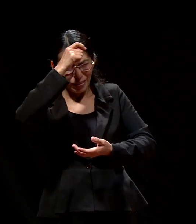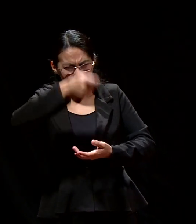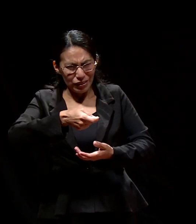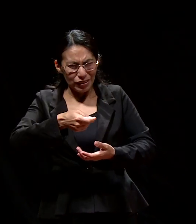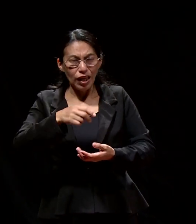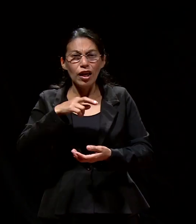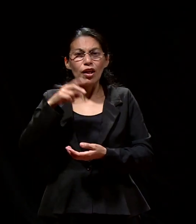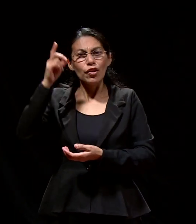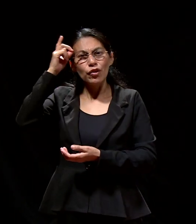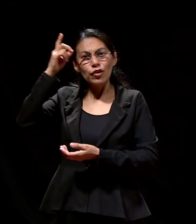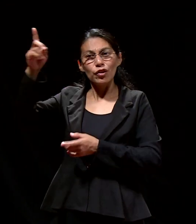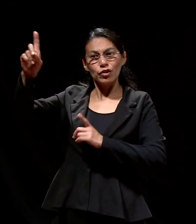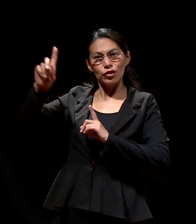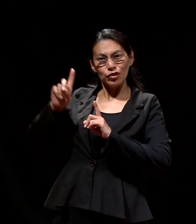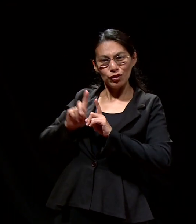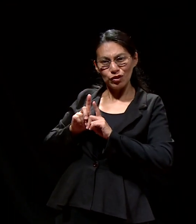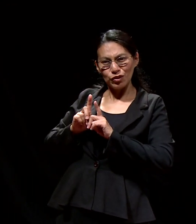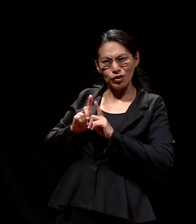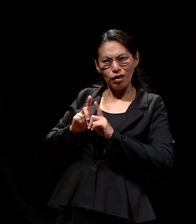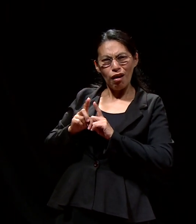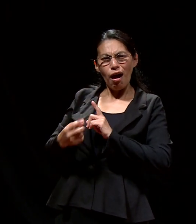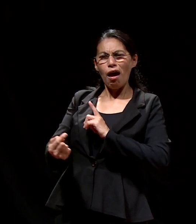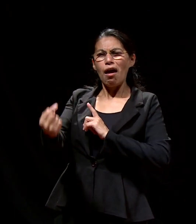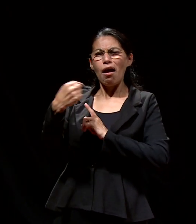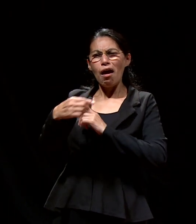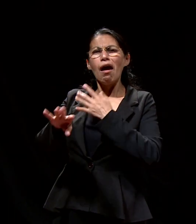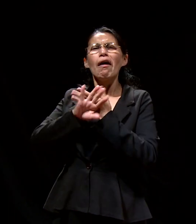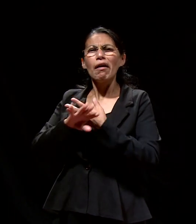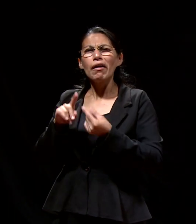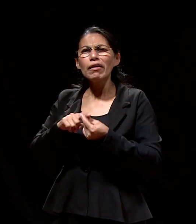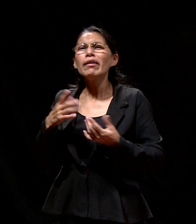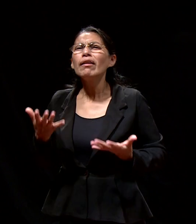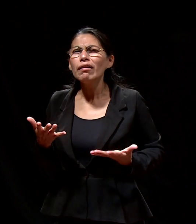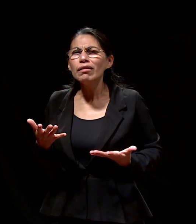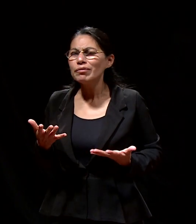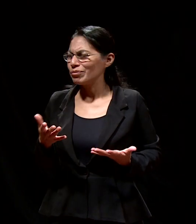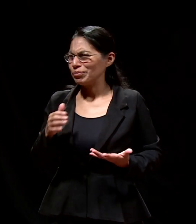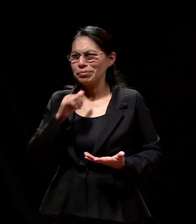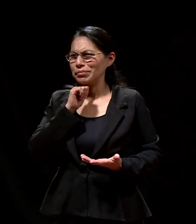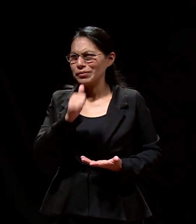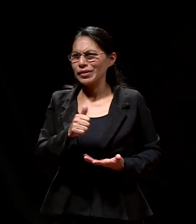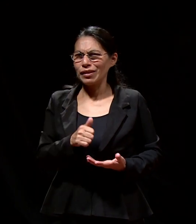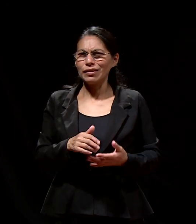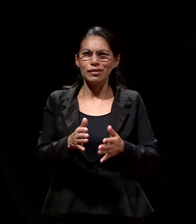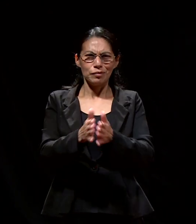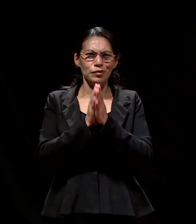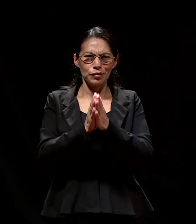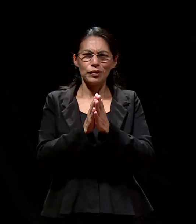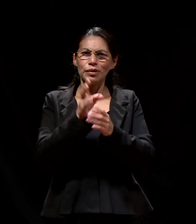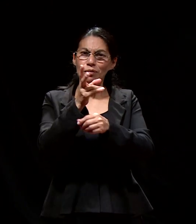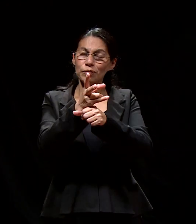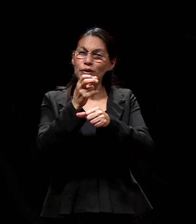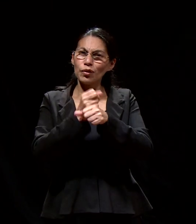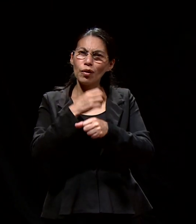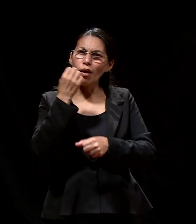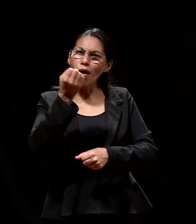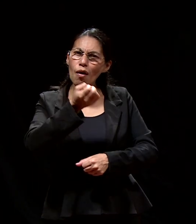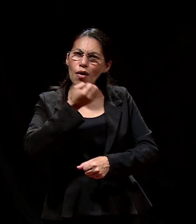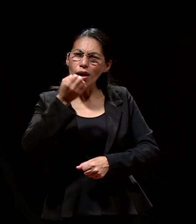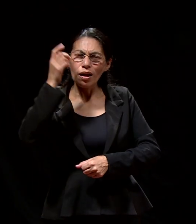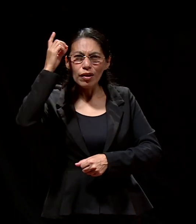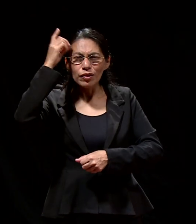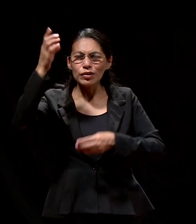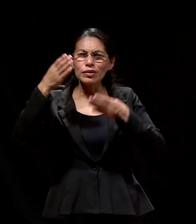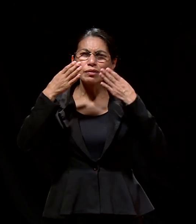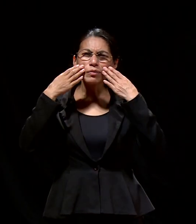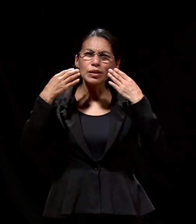quién contra nosotros vamos a orar les invito a inclinar su rostro para que iremos al